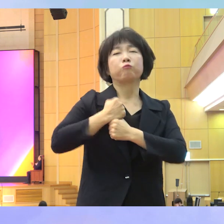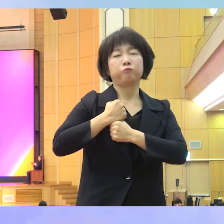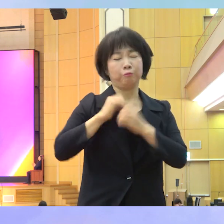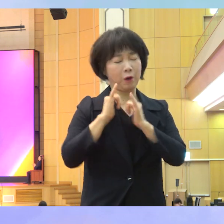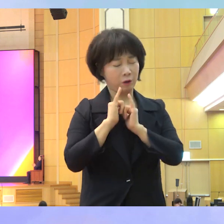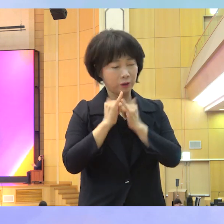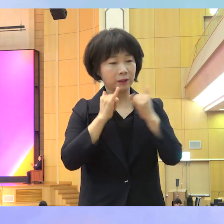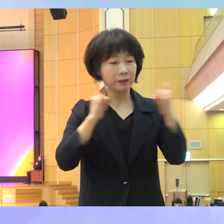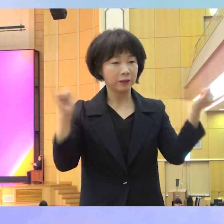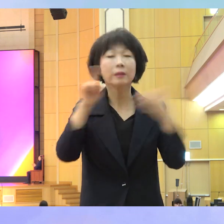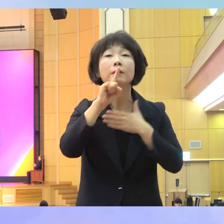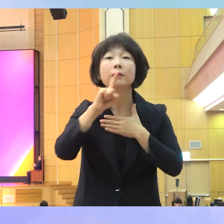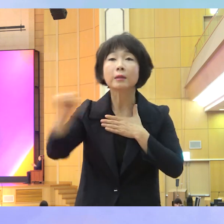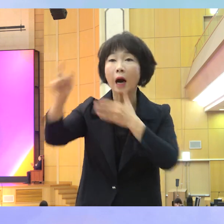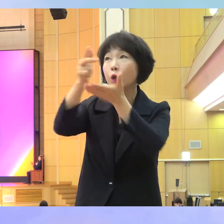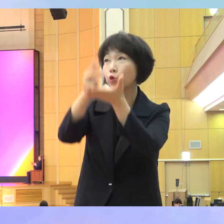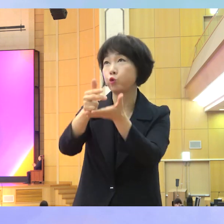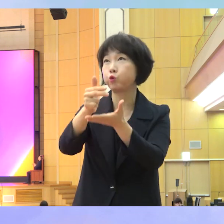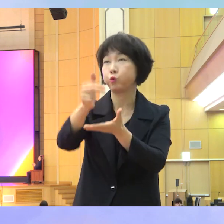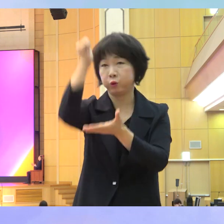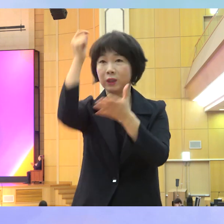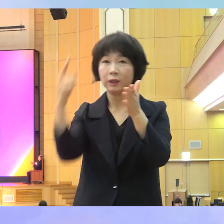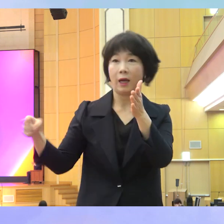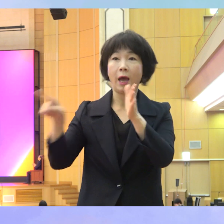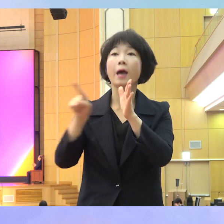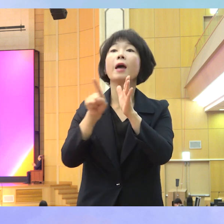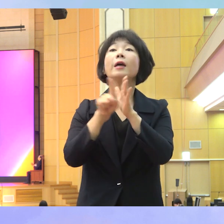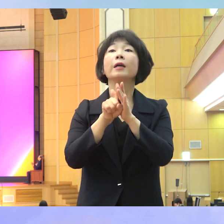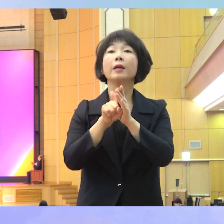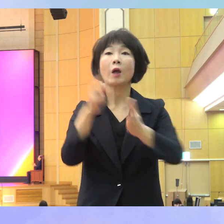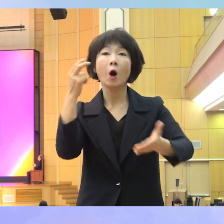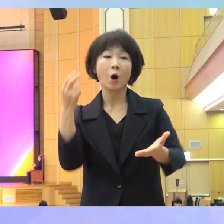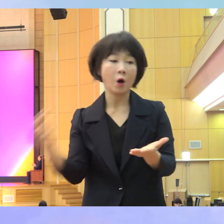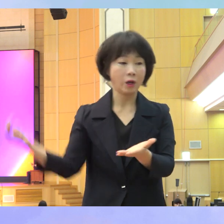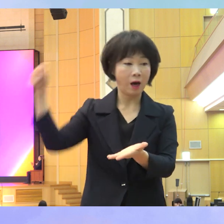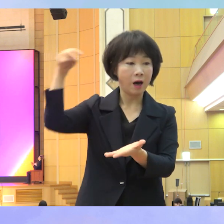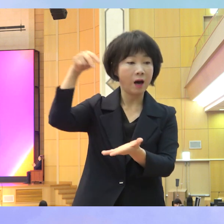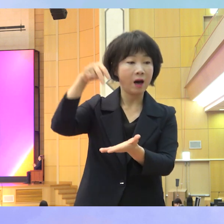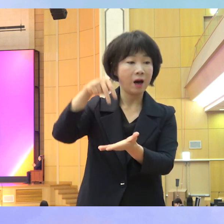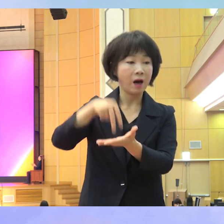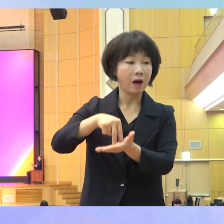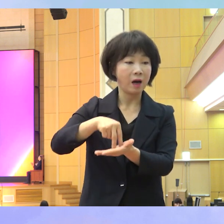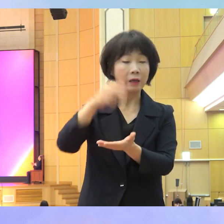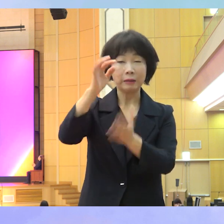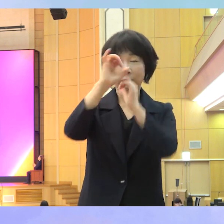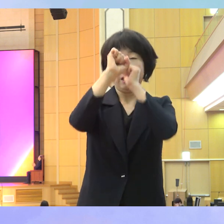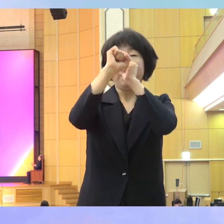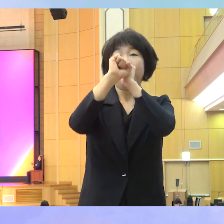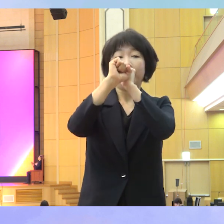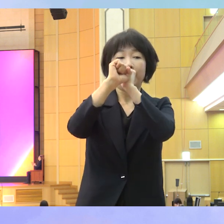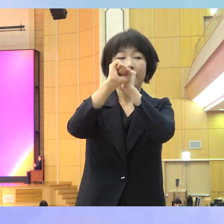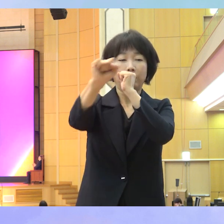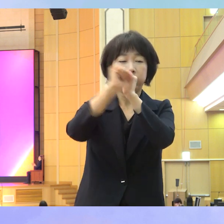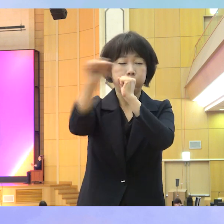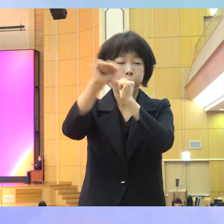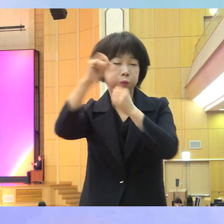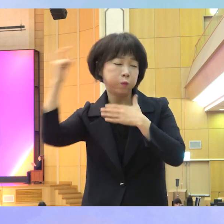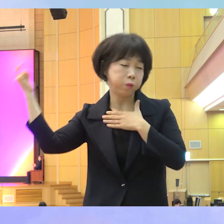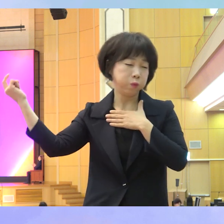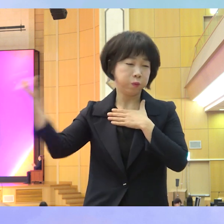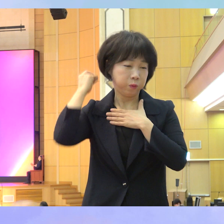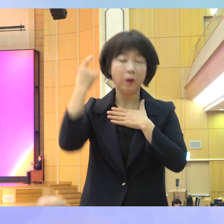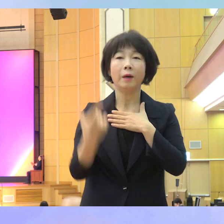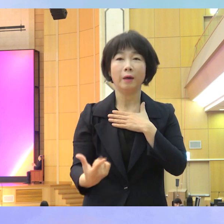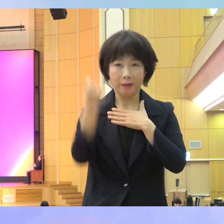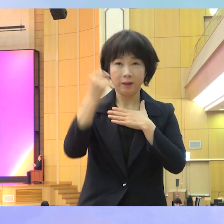십자가 군병들아, 주 위에 내 힘이 부족하니 내 힘이